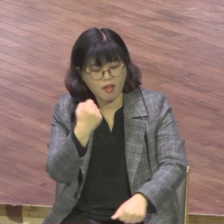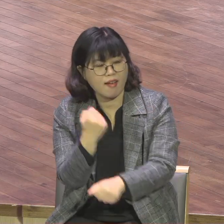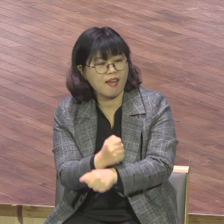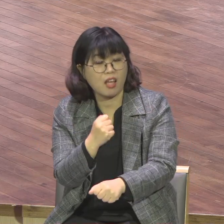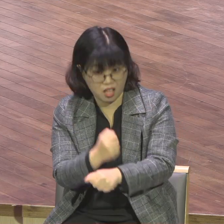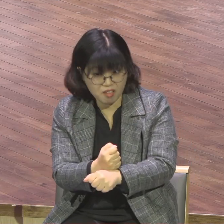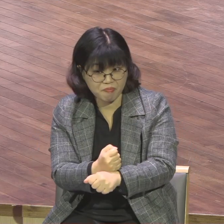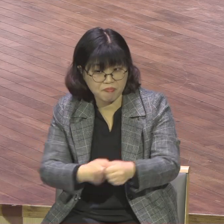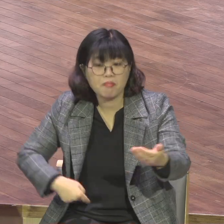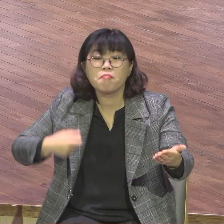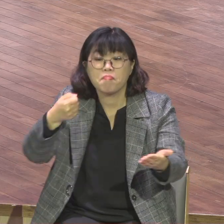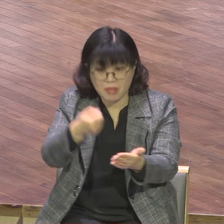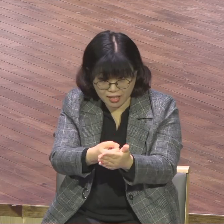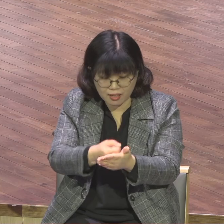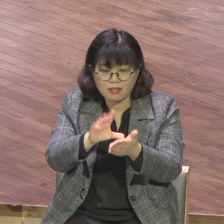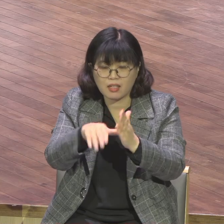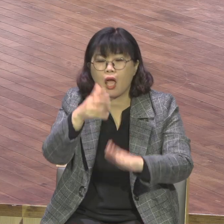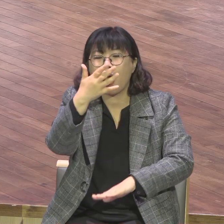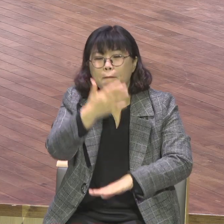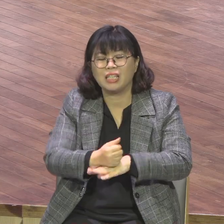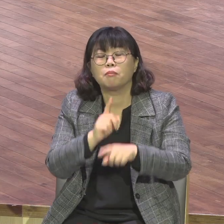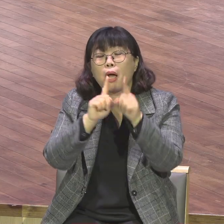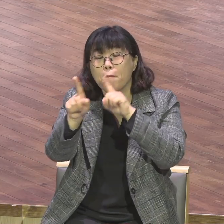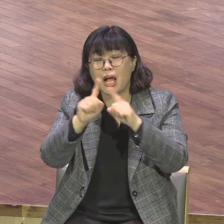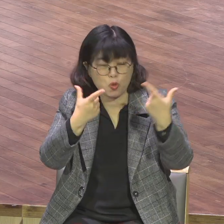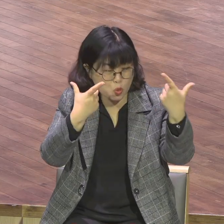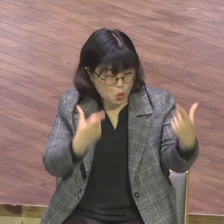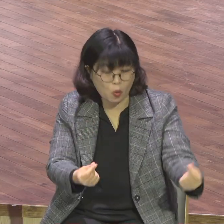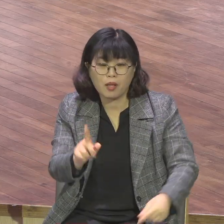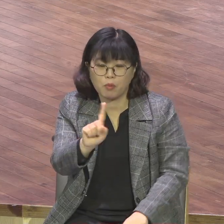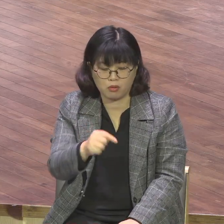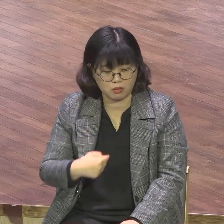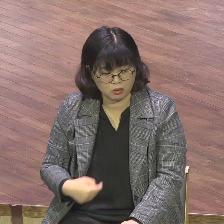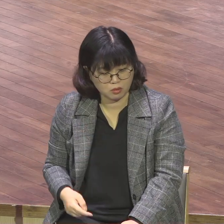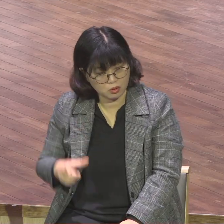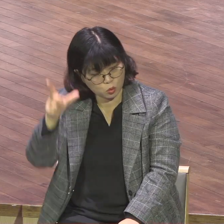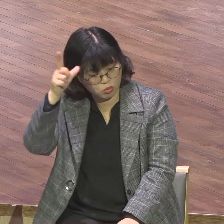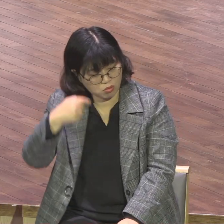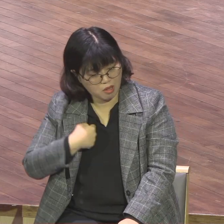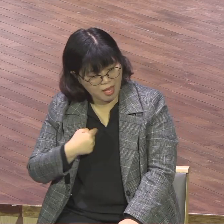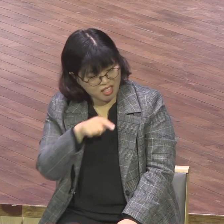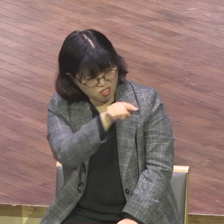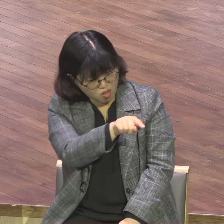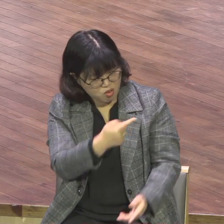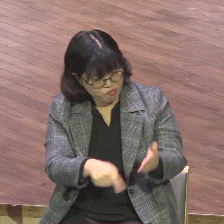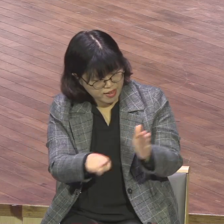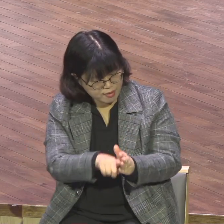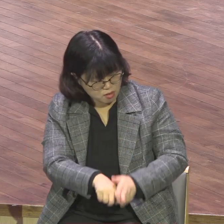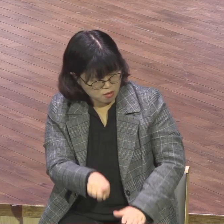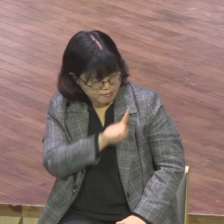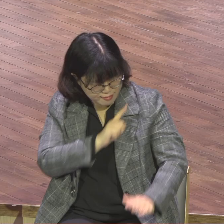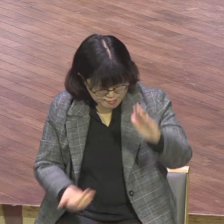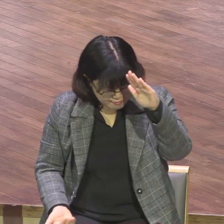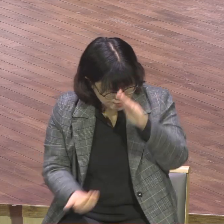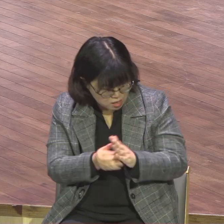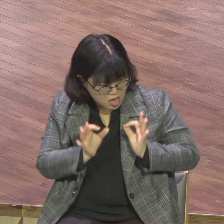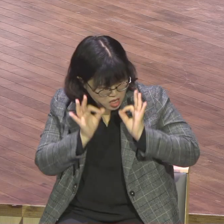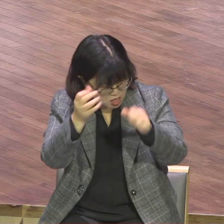갈라서면서 둘이 똑같은 말을 했습니다. 난 최선을 다했어.